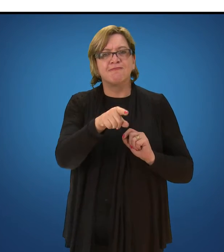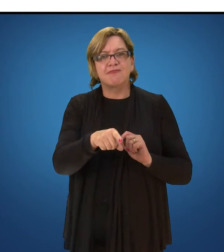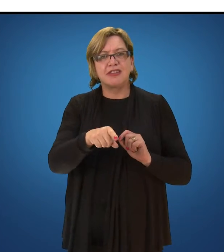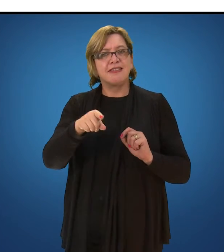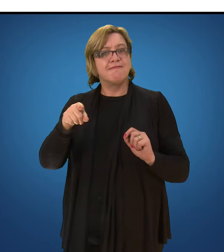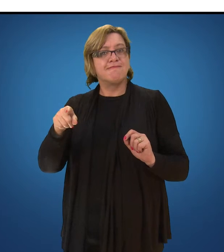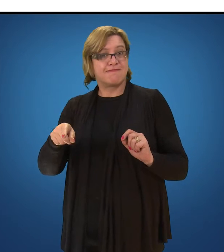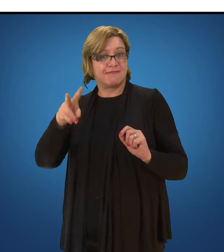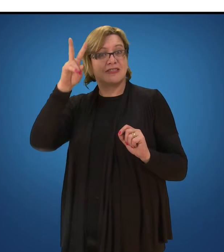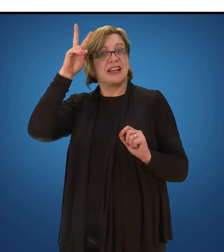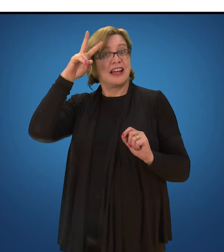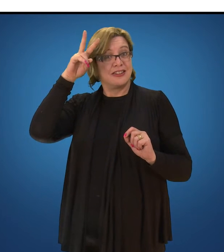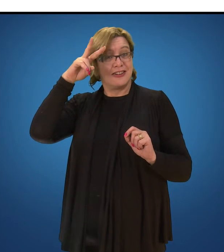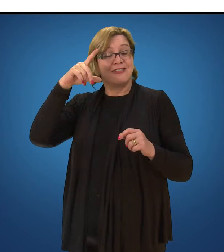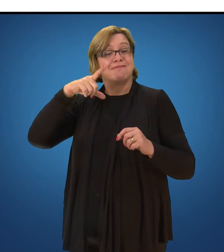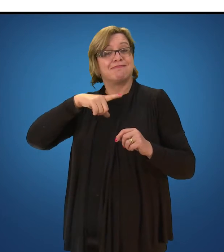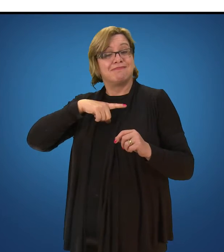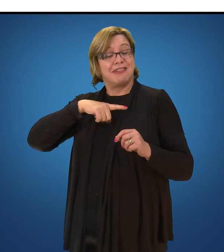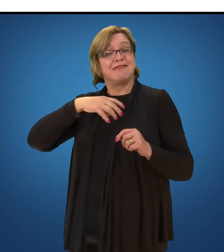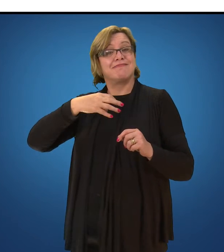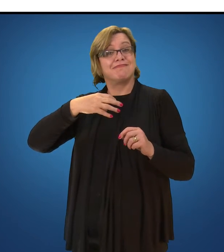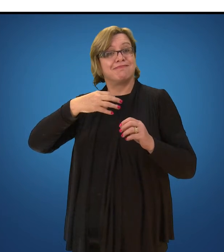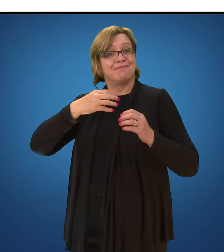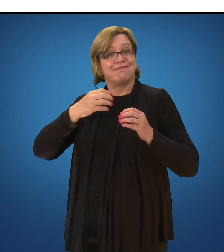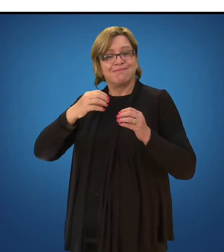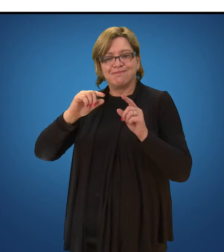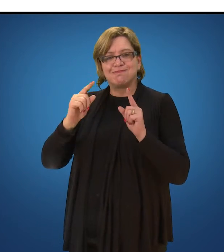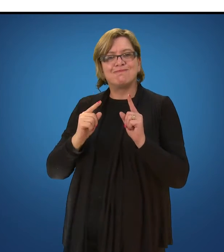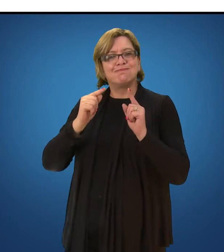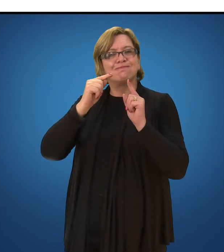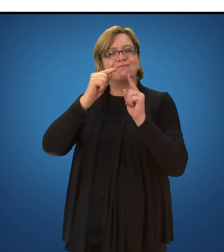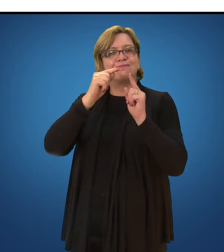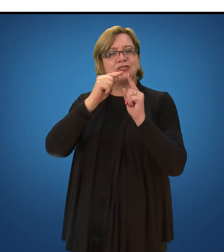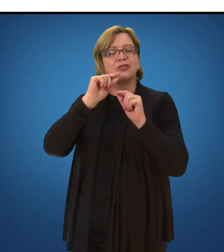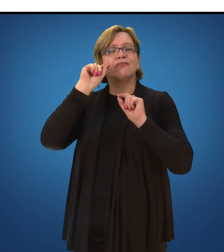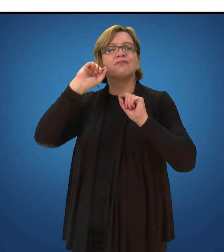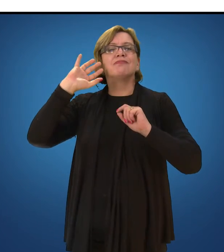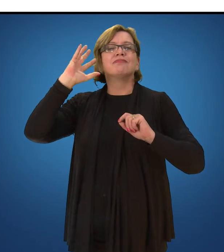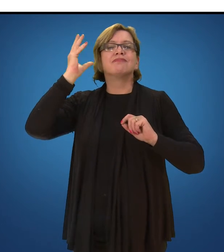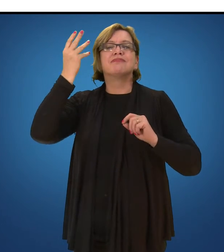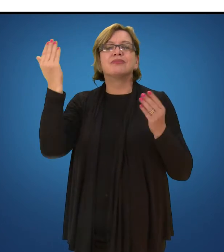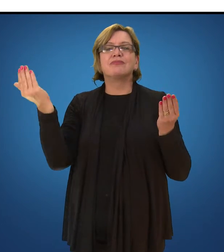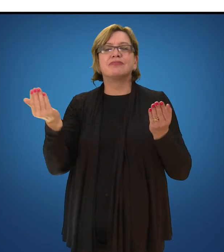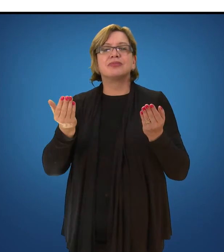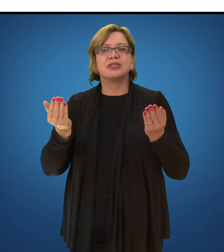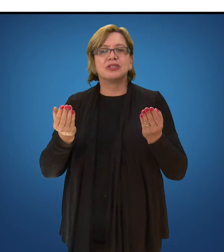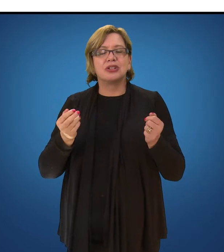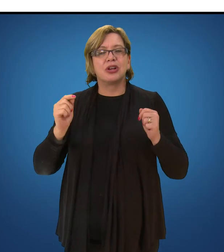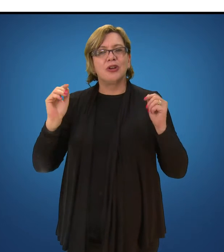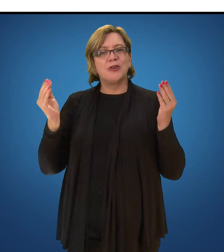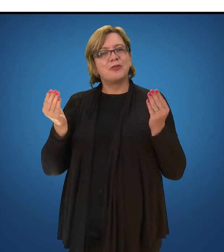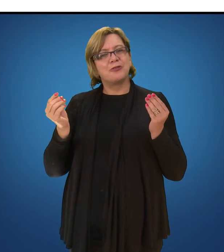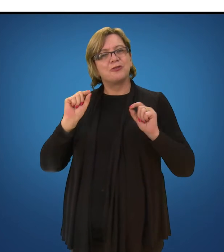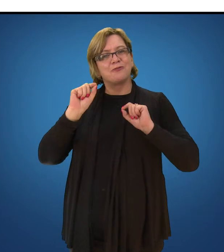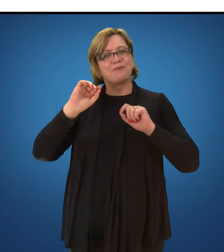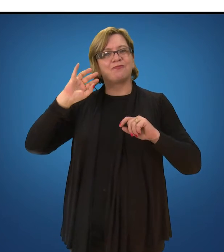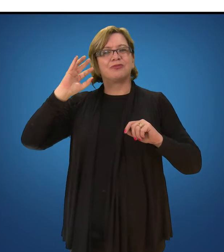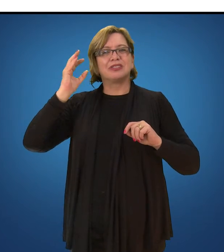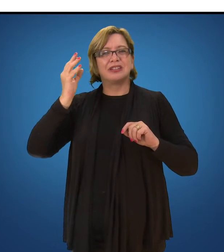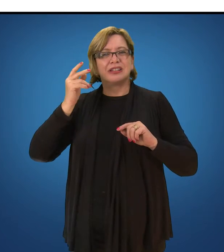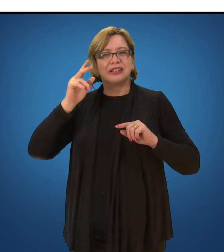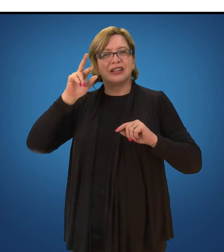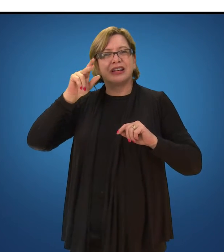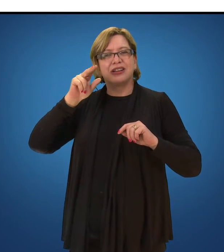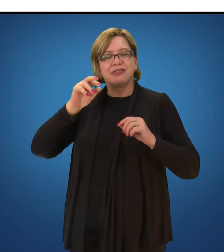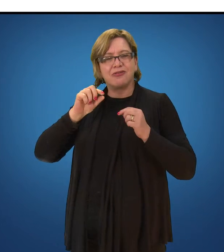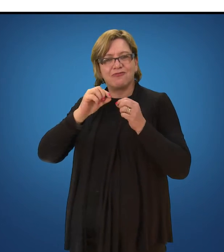história que dão sentido àquilo que está acontecendo agora. E aquilo que está acontecendo agora, por sua vez, é o seu